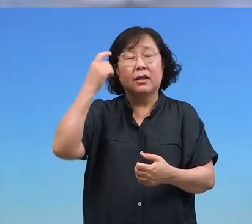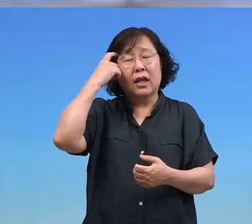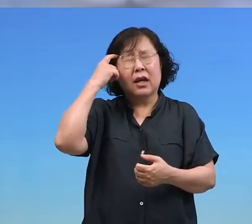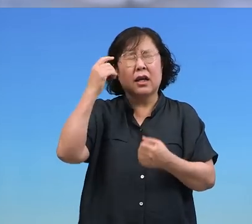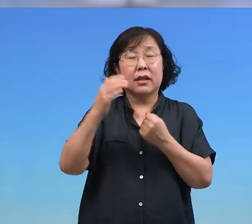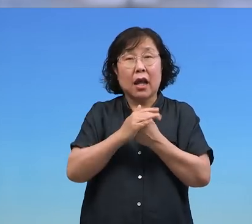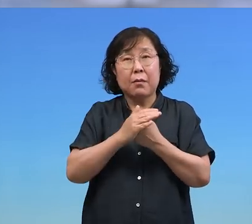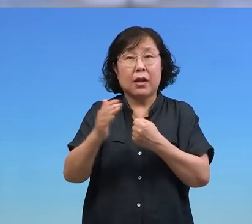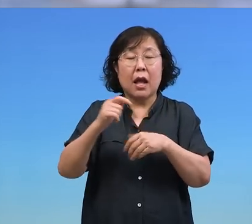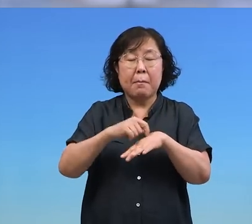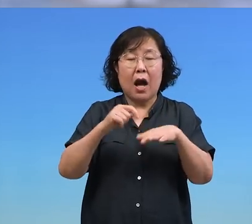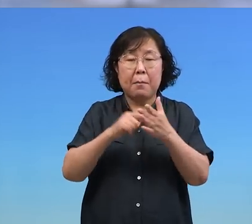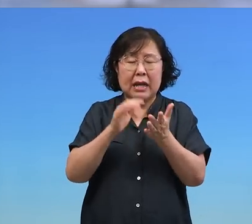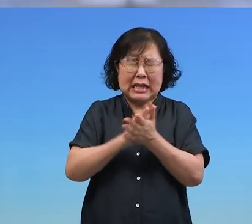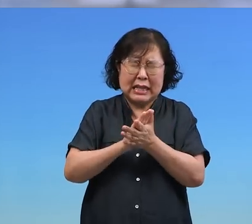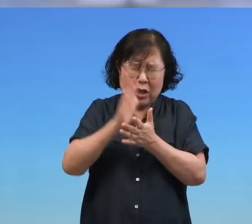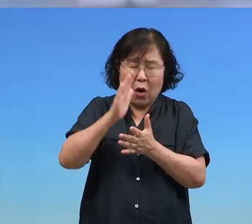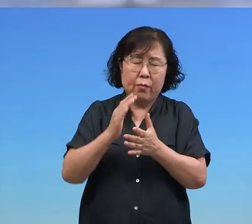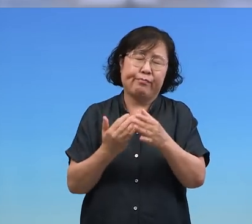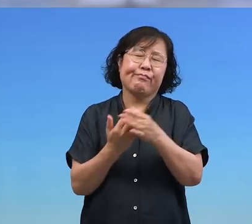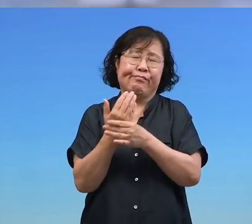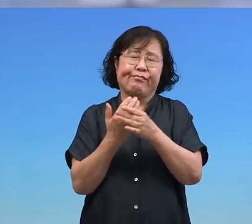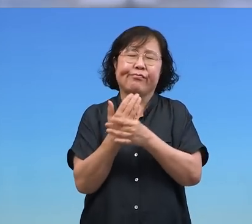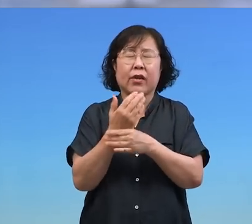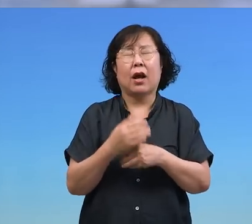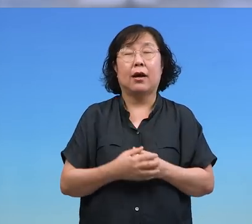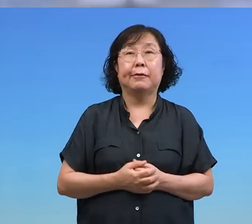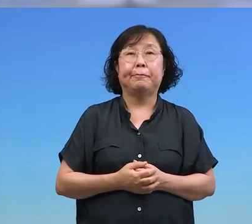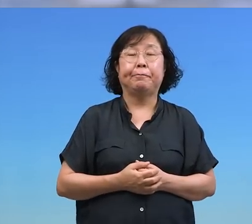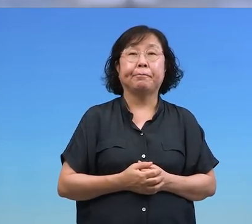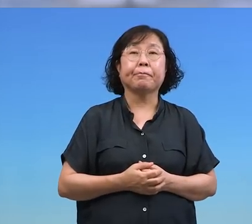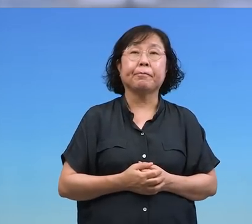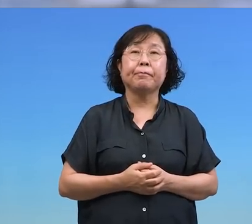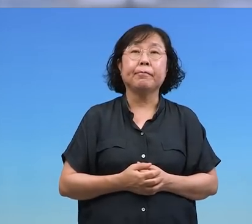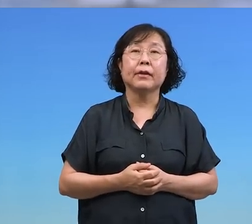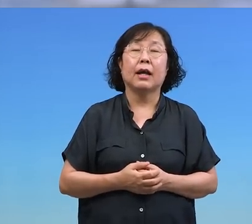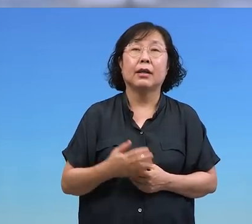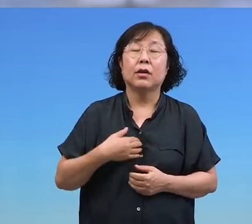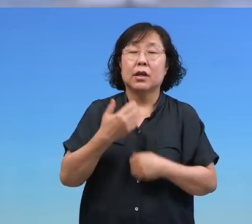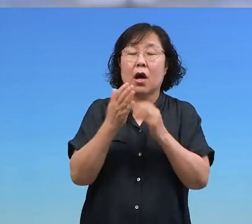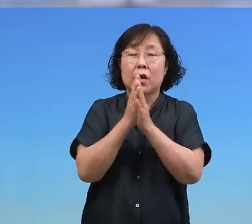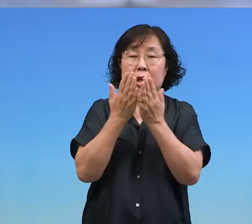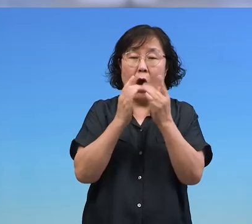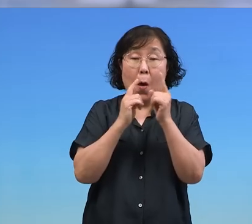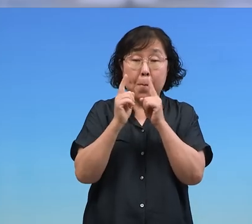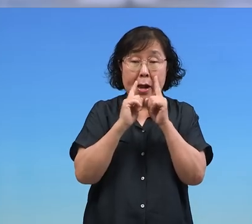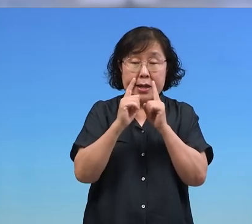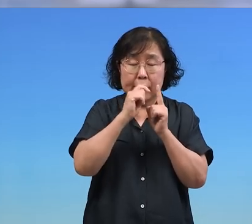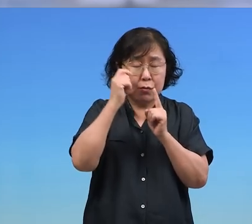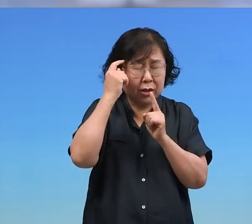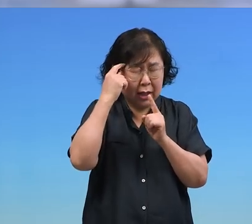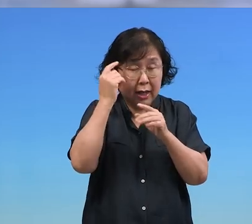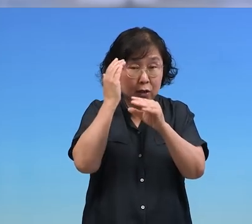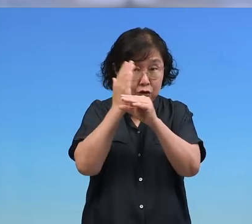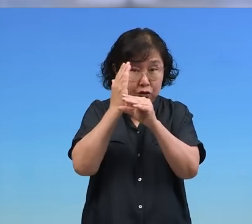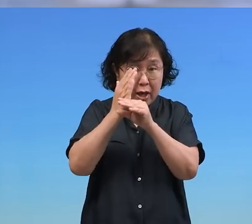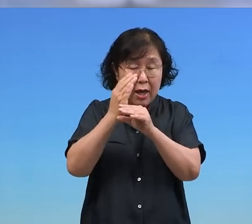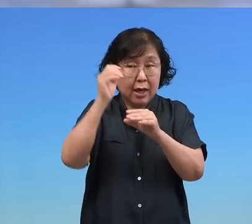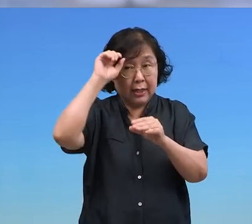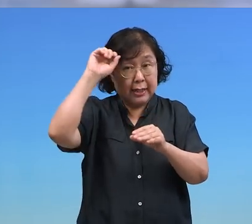제가 오늘 이 본문 말씀을 묵상하다가 그 새벽 이야기가 불쑥 떠올려졌던 이유가 있습니다